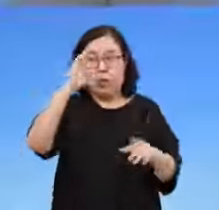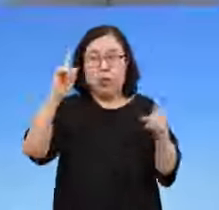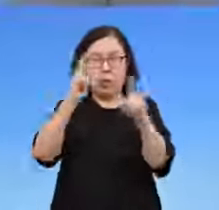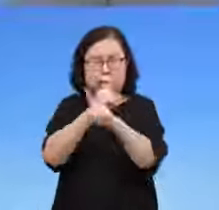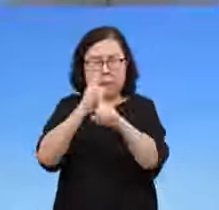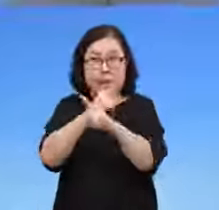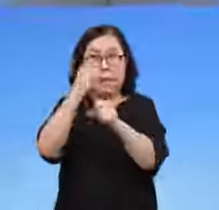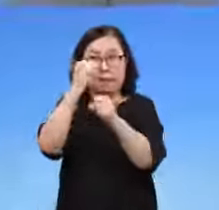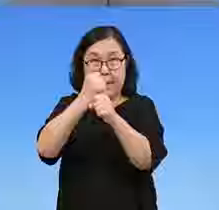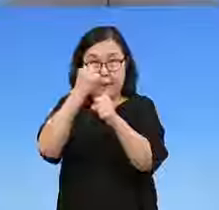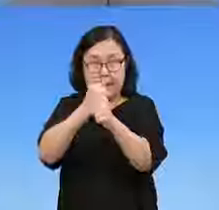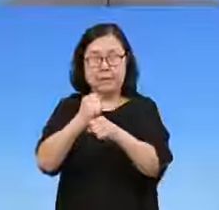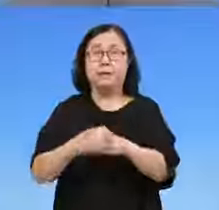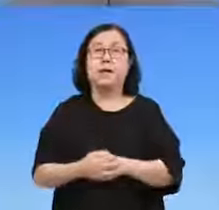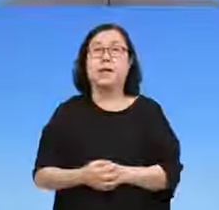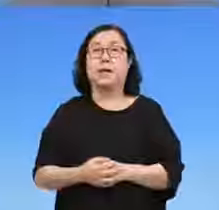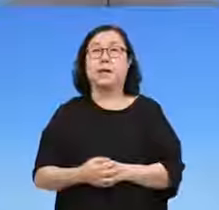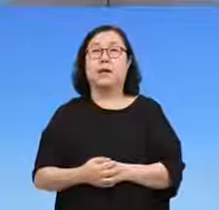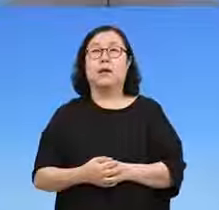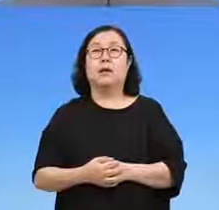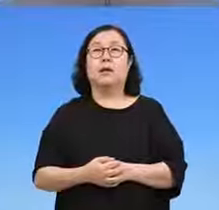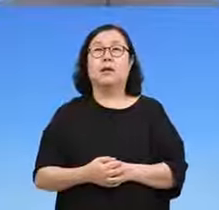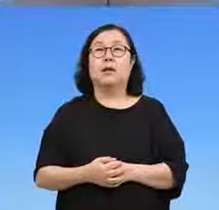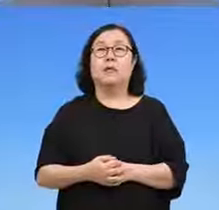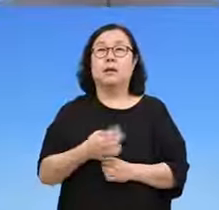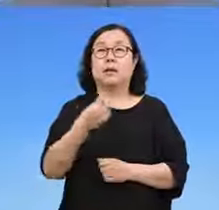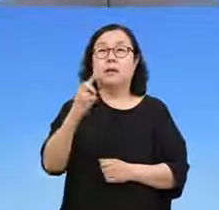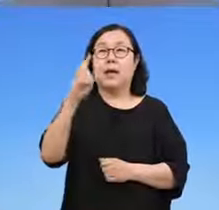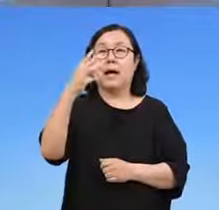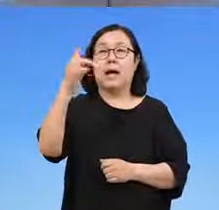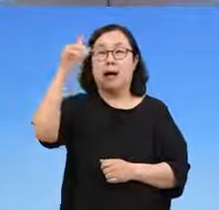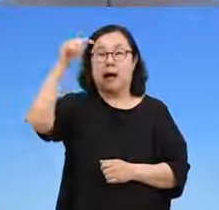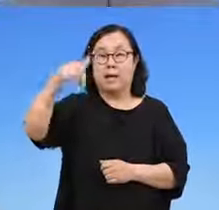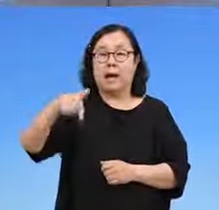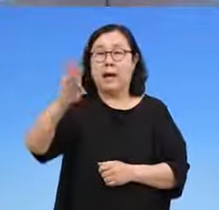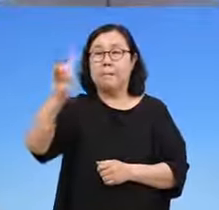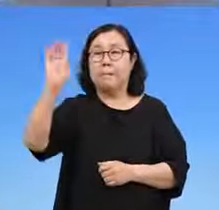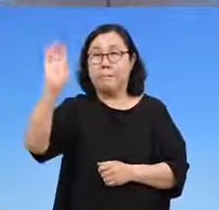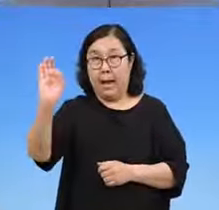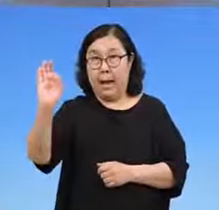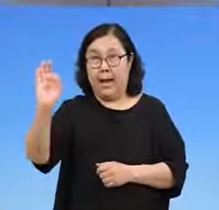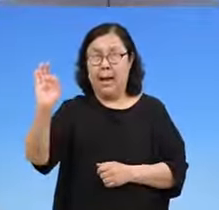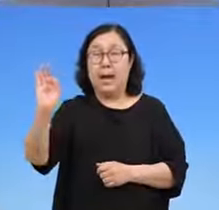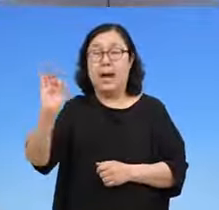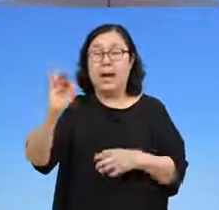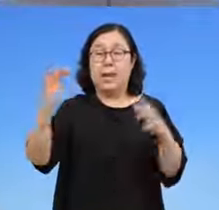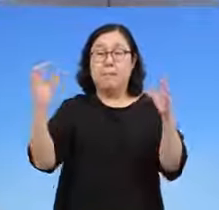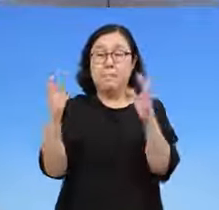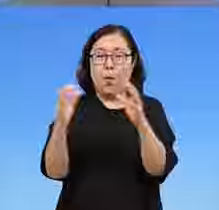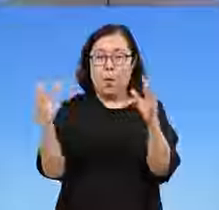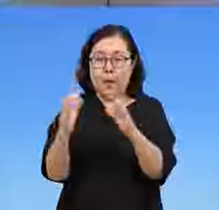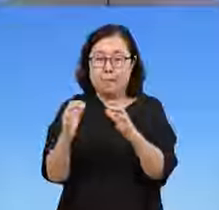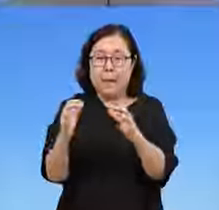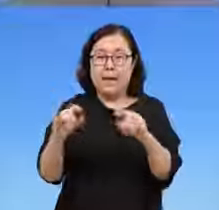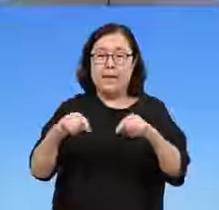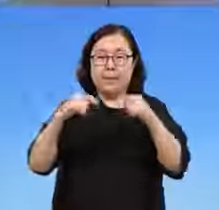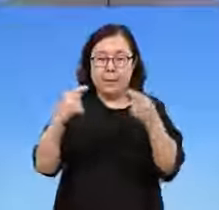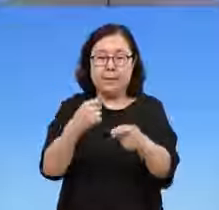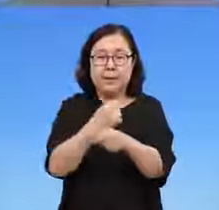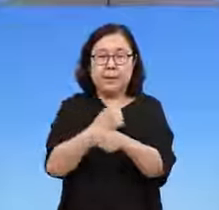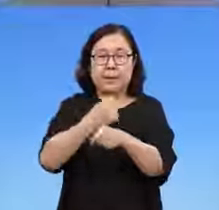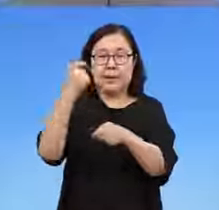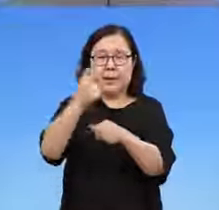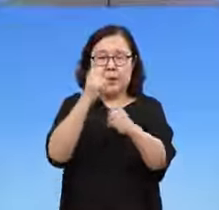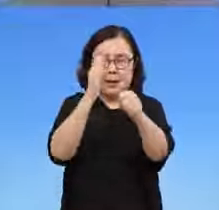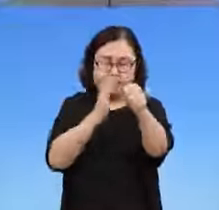묵상하면서 오늘 그 우리 교회 소그룹 다락방 모임인 구역 모임인 다락방 모임에 참여할 것을 내가